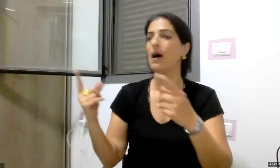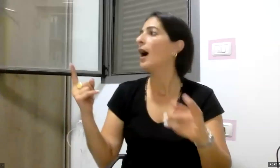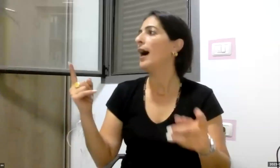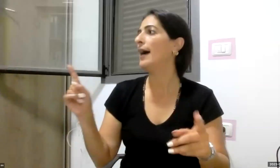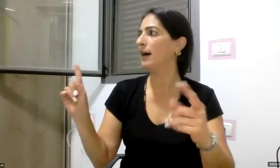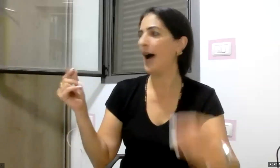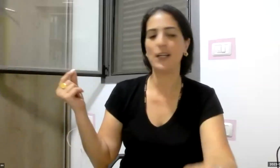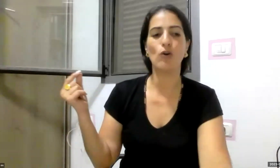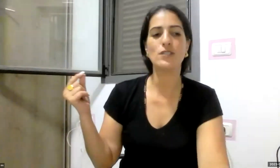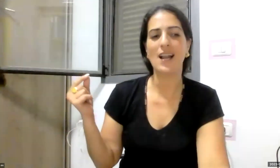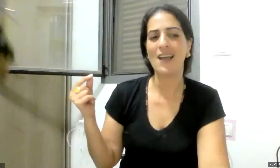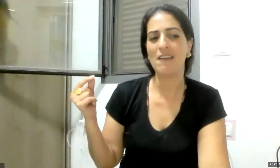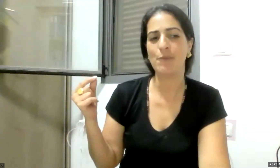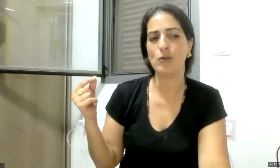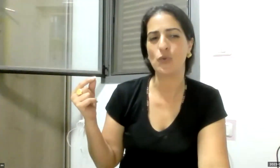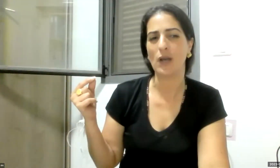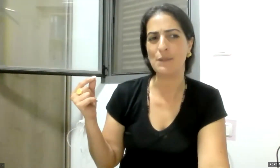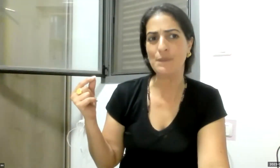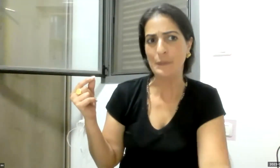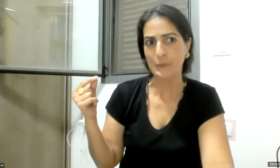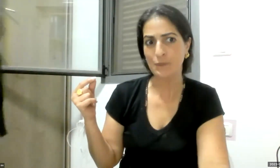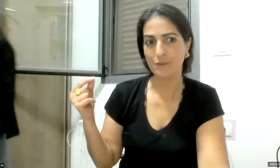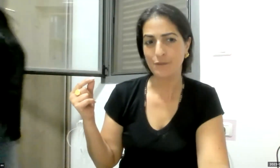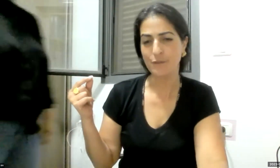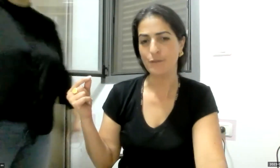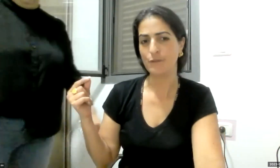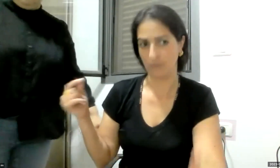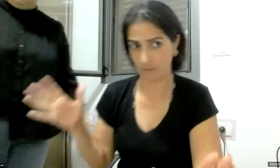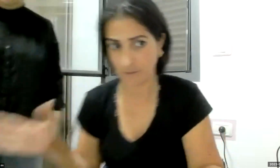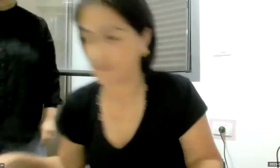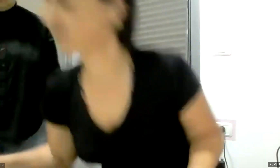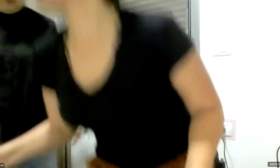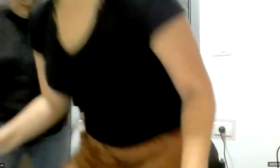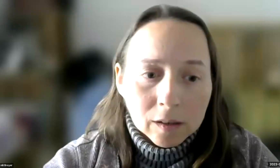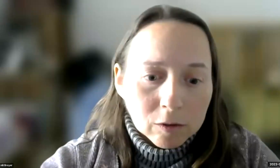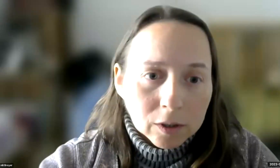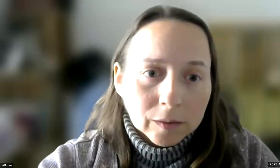אני רוצה להגיב ברשותכם תודה רגמור אני